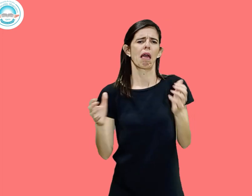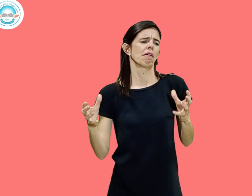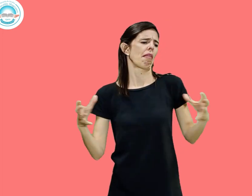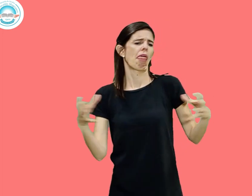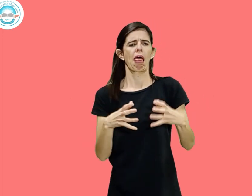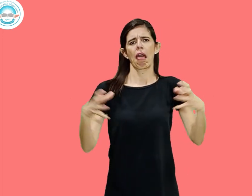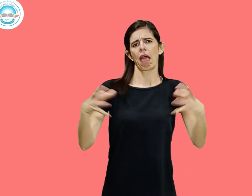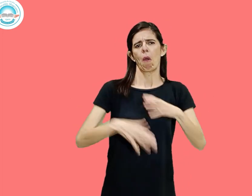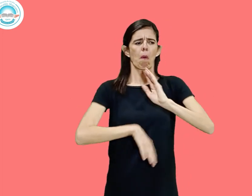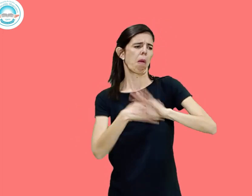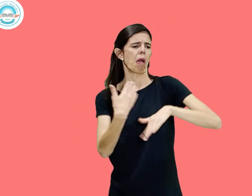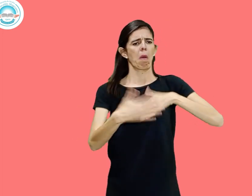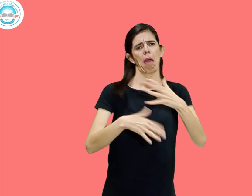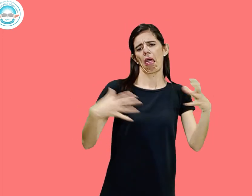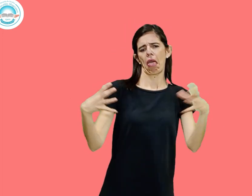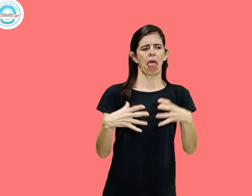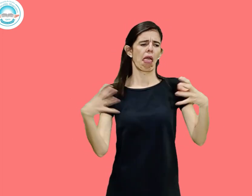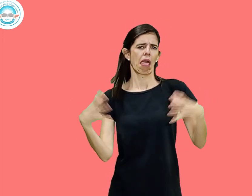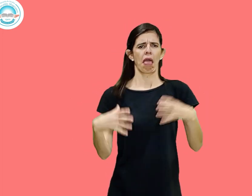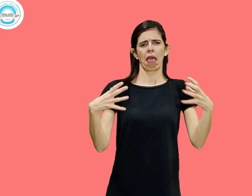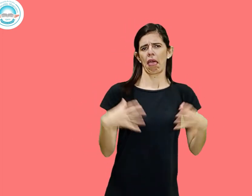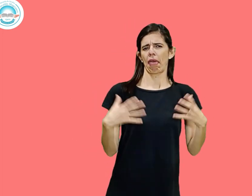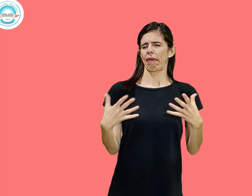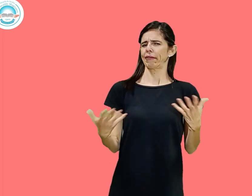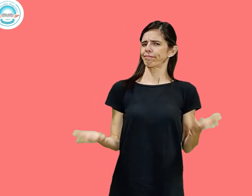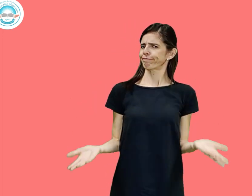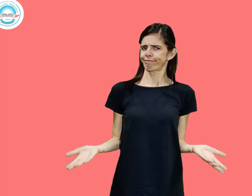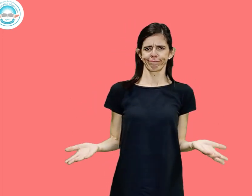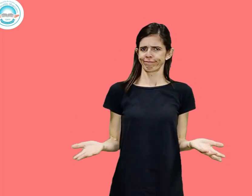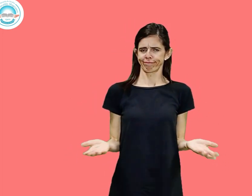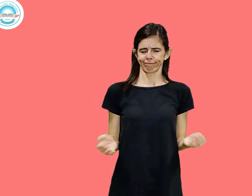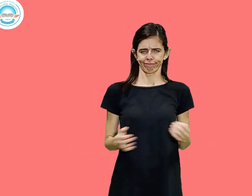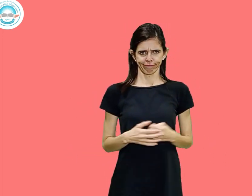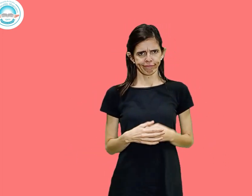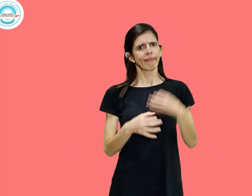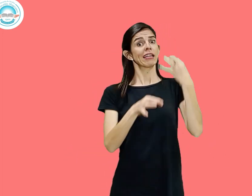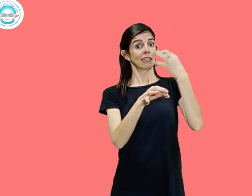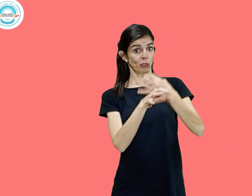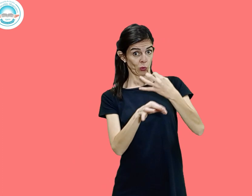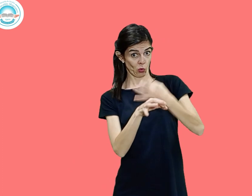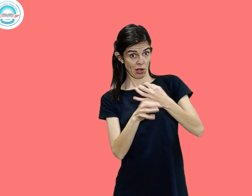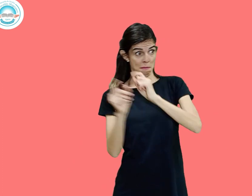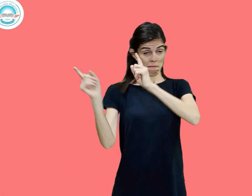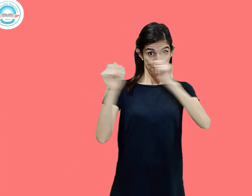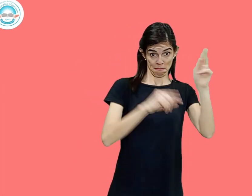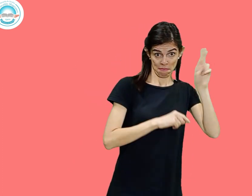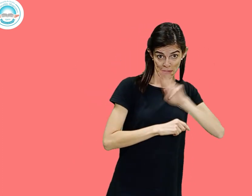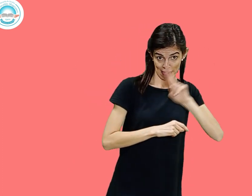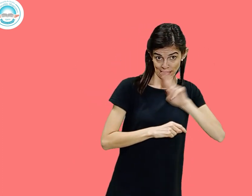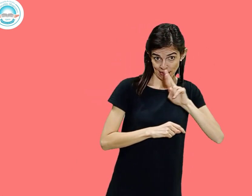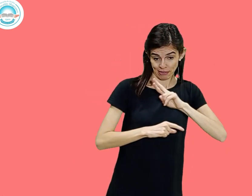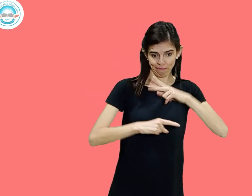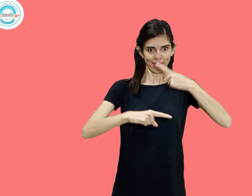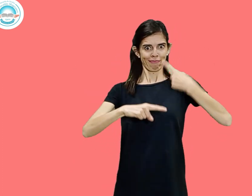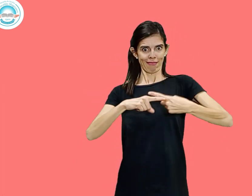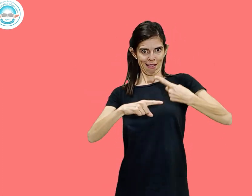además Los varones juegan con ella y las maestras siempre la eligen para los papeles principales en los